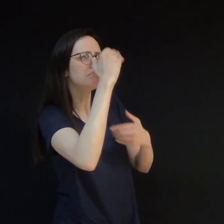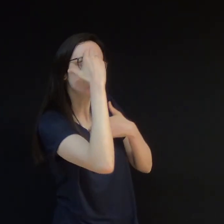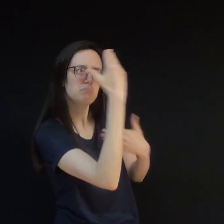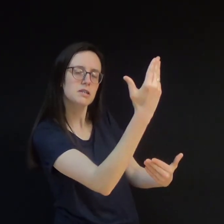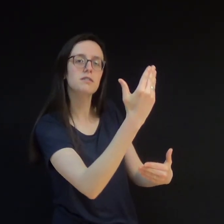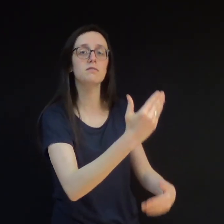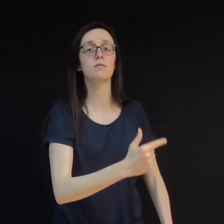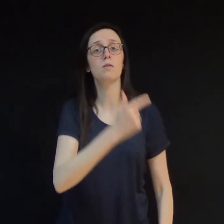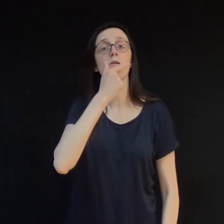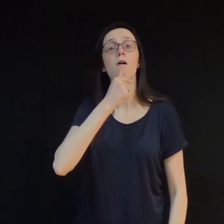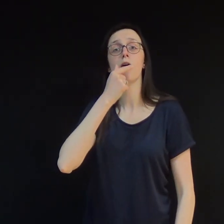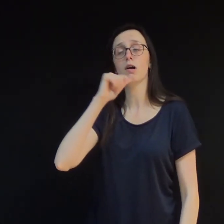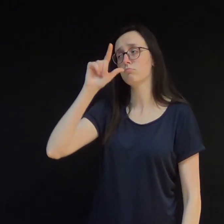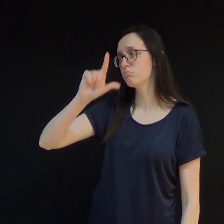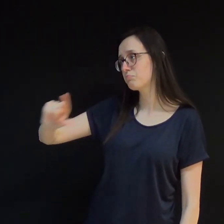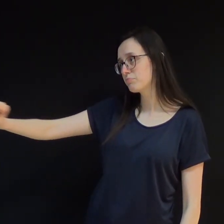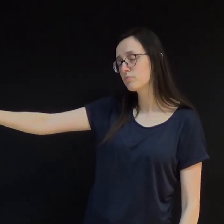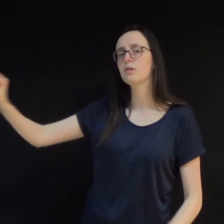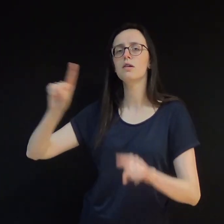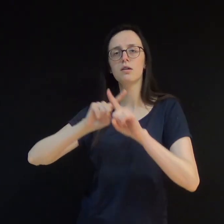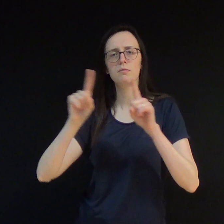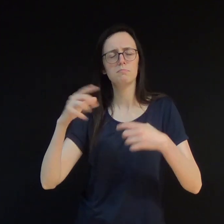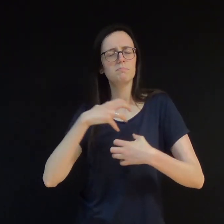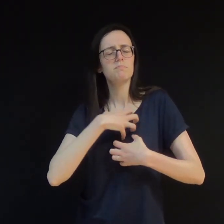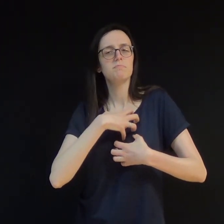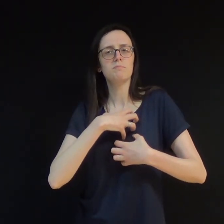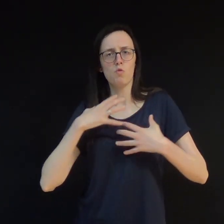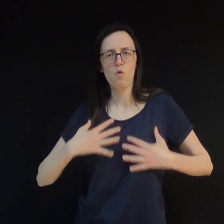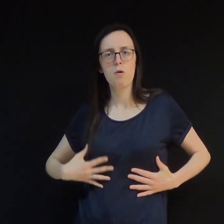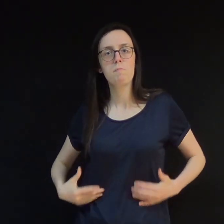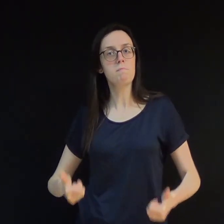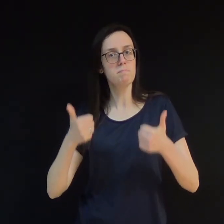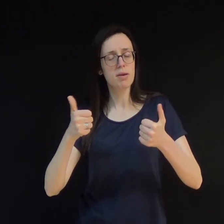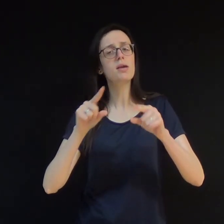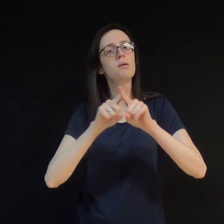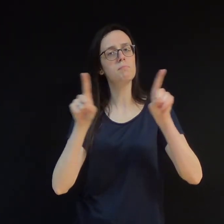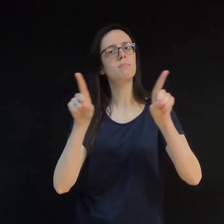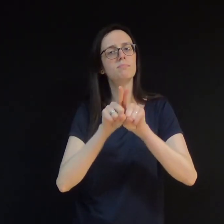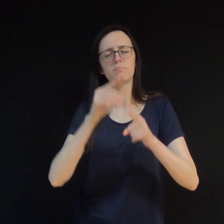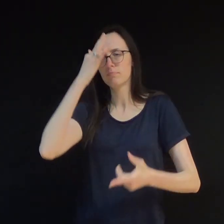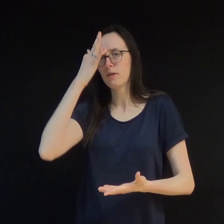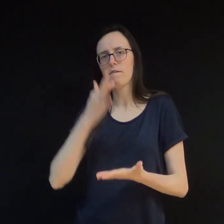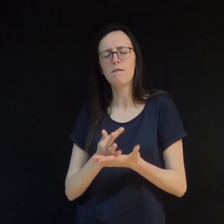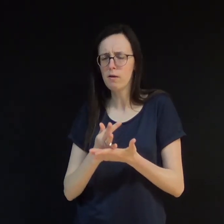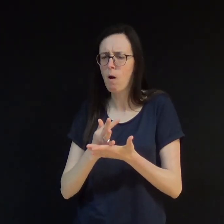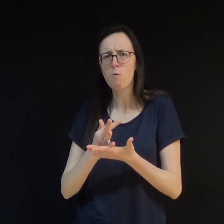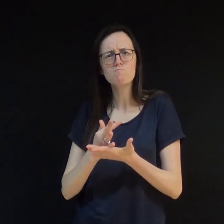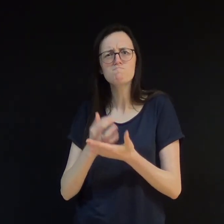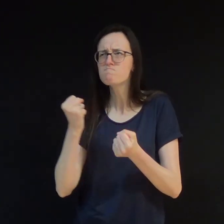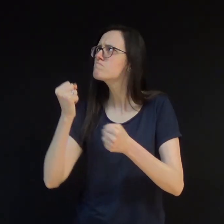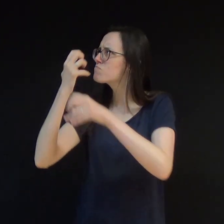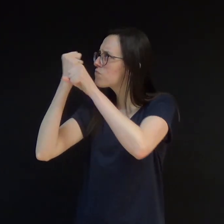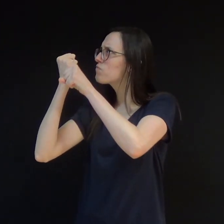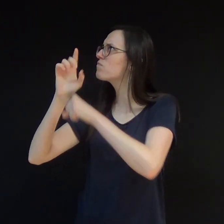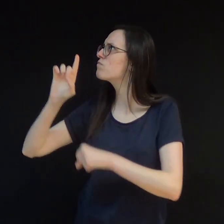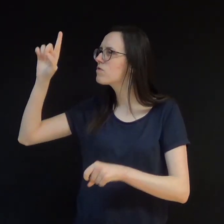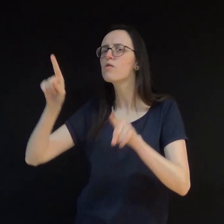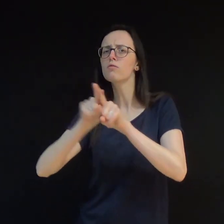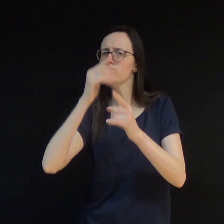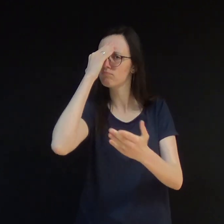não satisfeito fisicamente mas também com sua fé e renovada em deus e nos homens ele